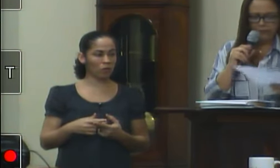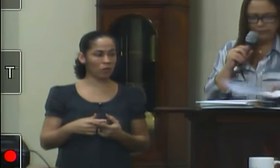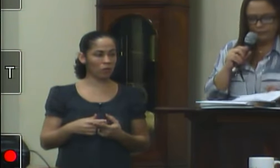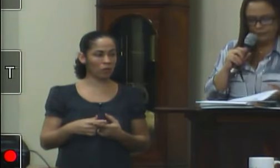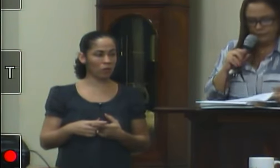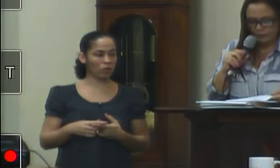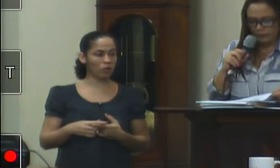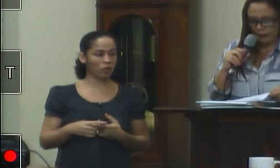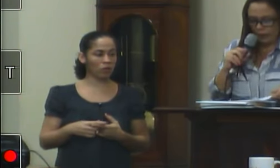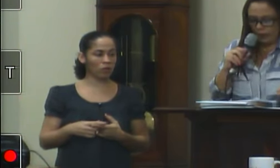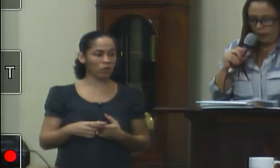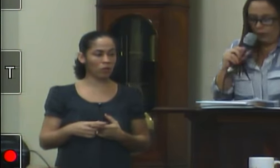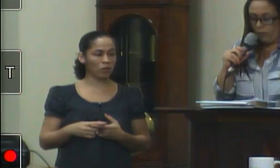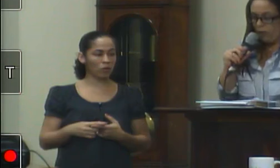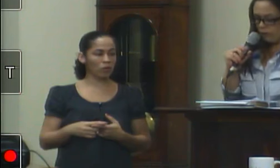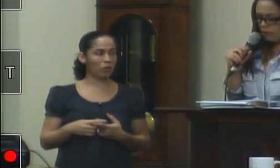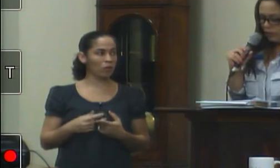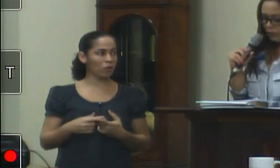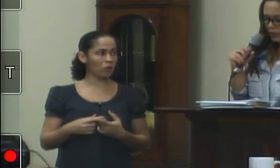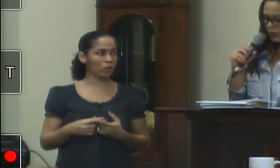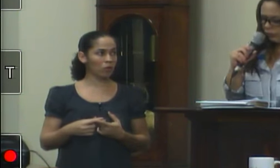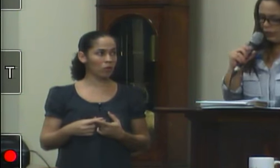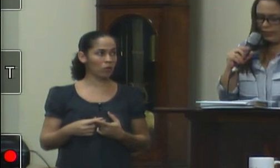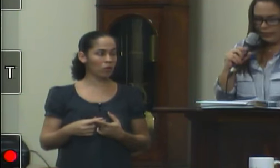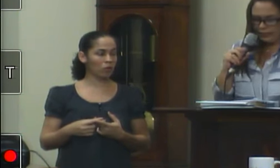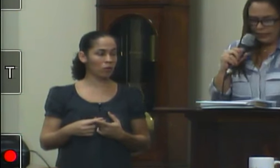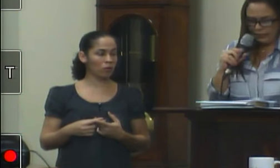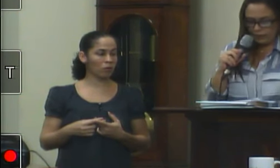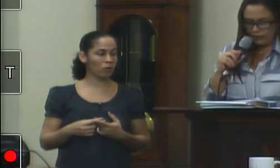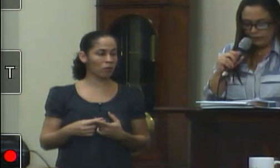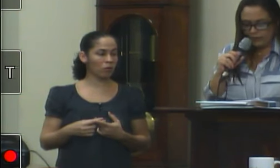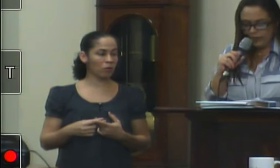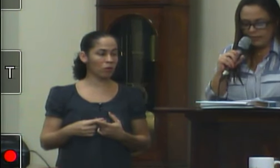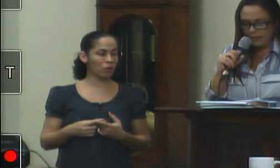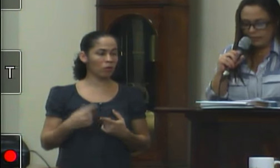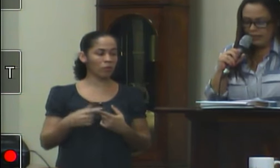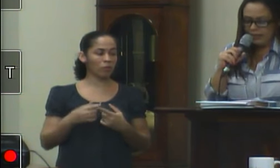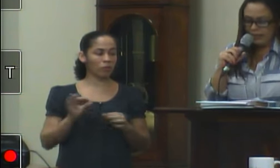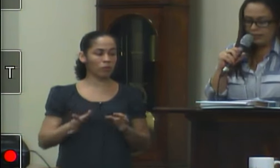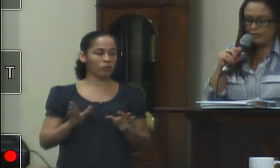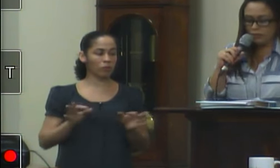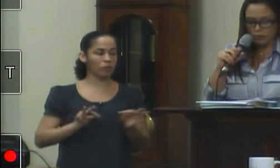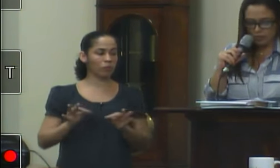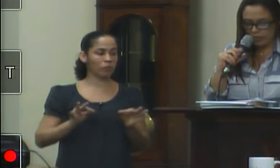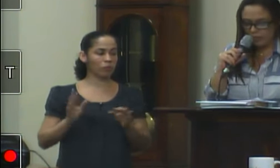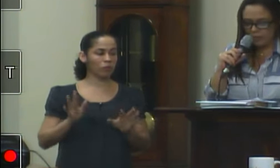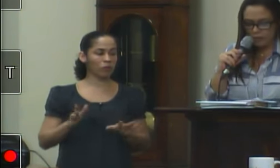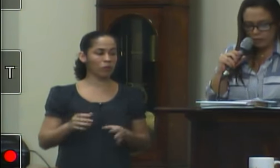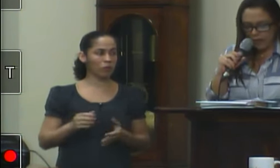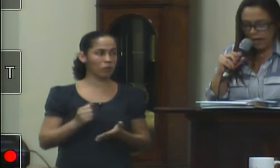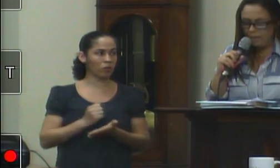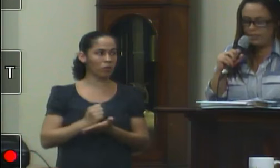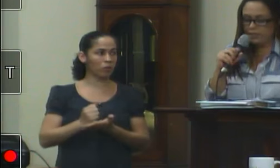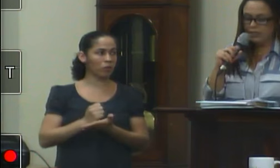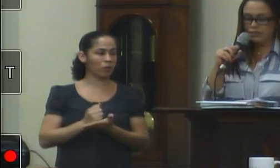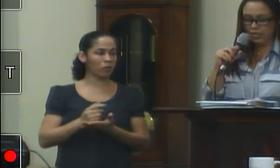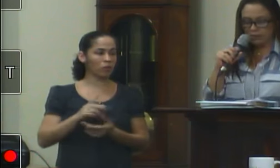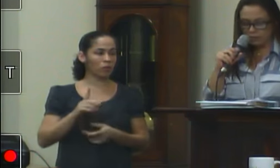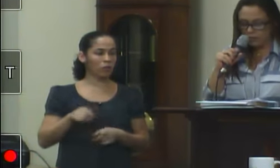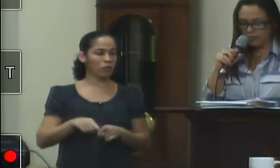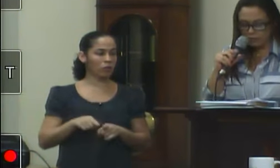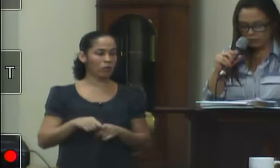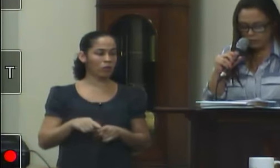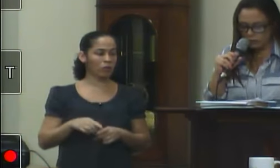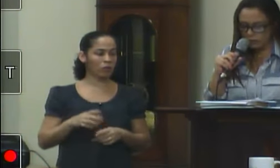favor. Bom, algumas já aconteceram, falei aqui até da outra vez, né? Que é a aquisição de medicamentos do CAPES,